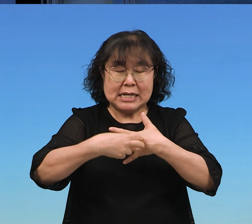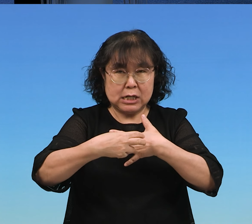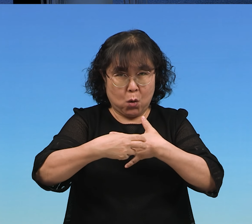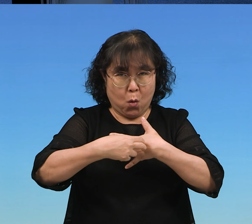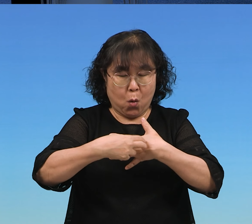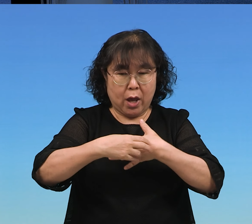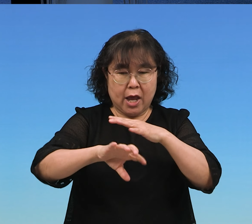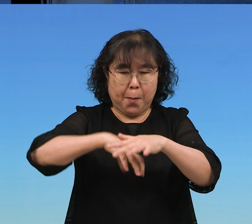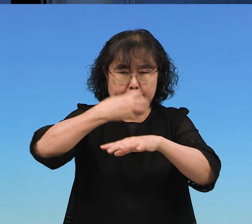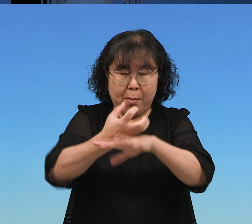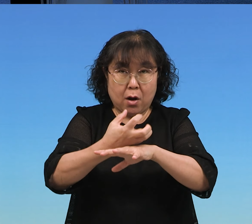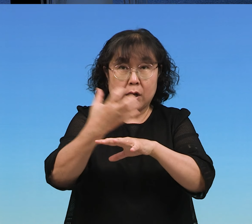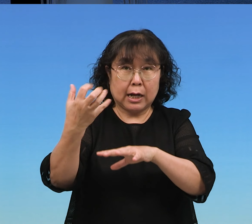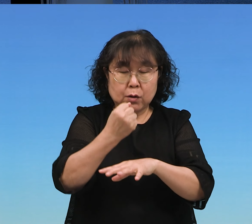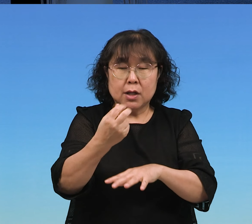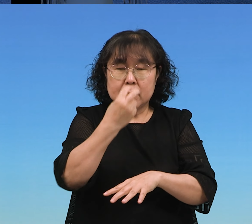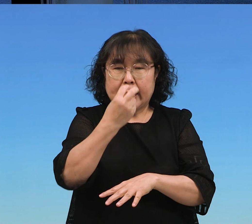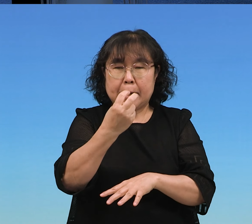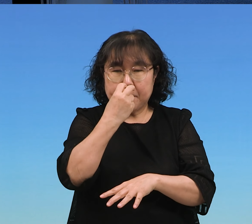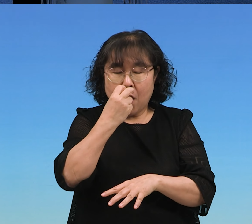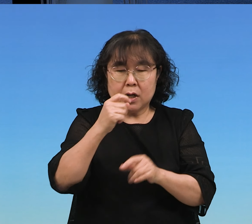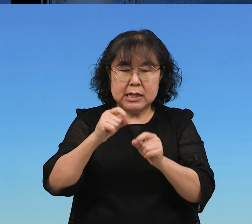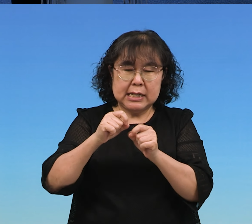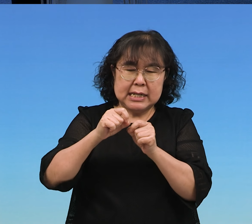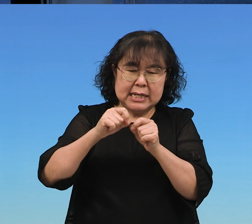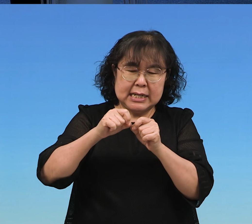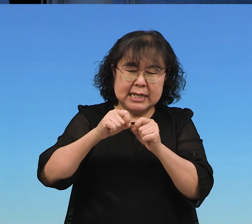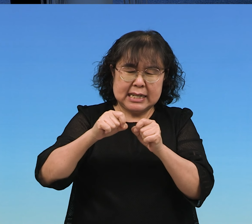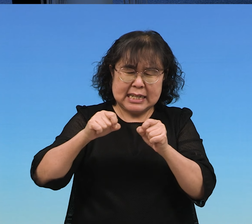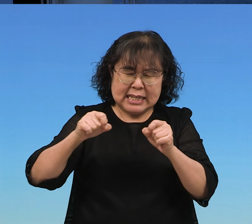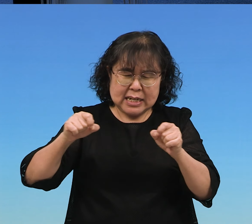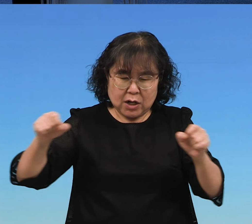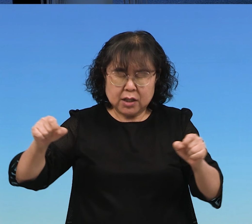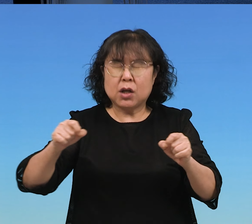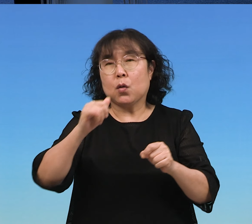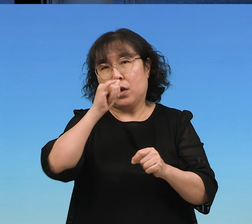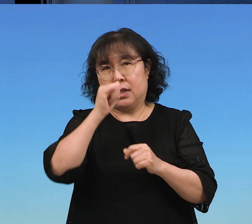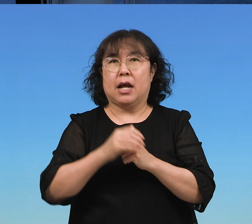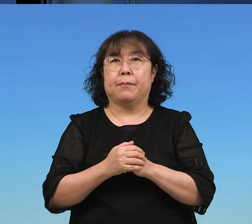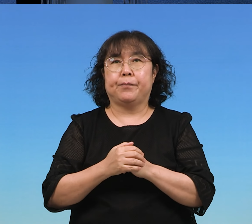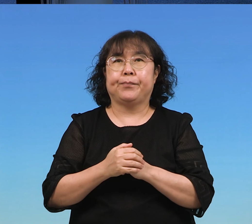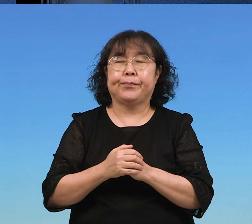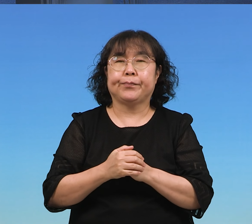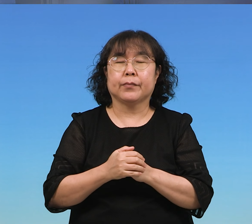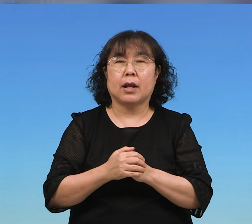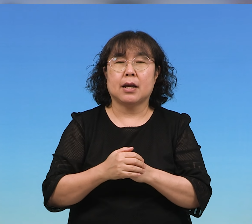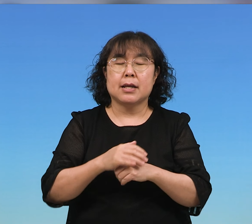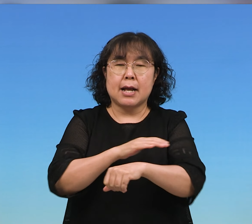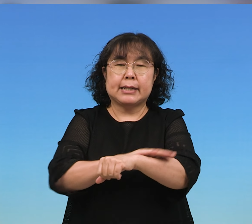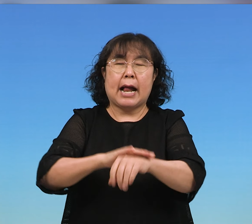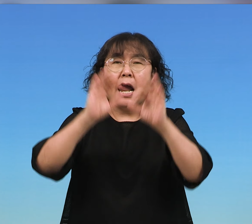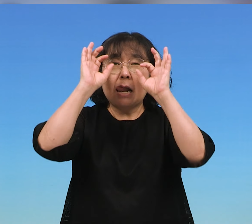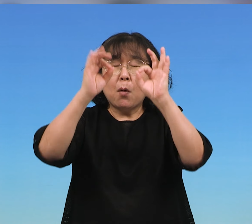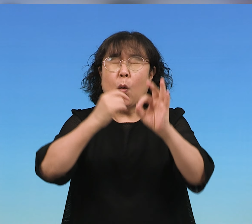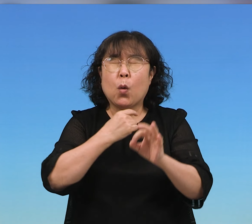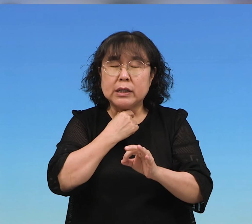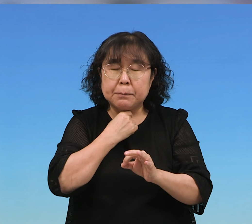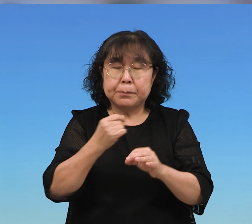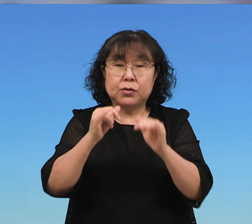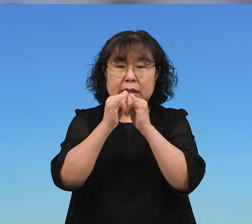분야를 반전시켜 생명 연장에 기여하고 있다. 좀 더 잘 보고자 하는 인간의 욕망이 얼마나